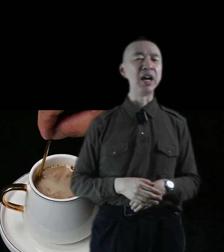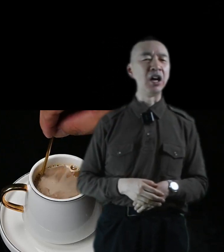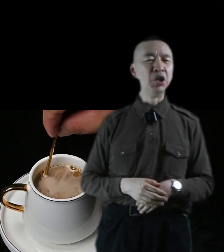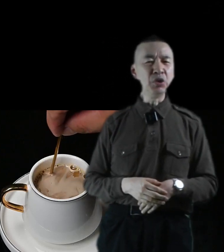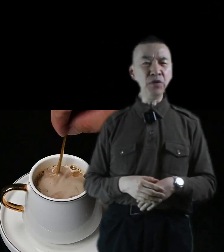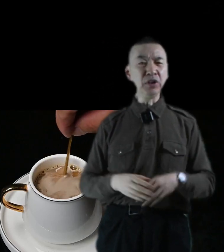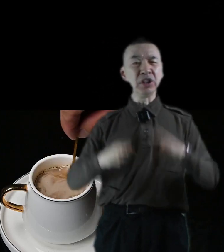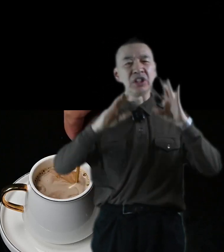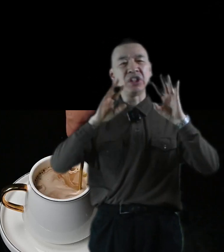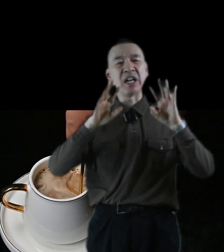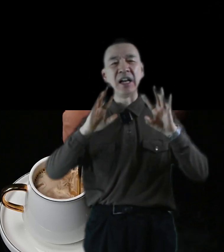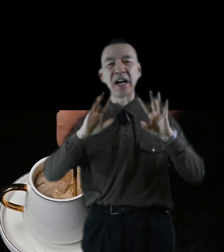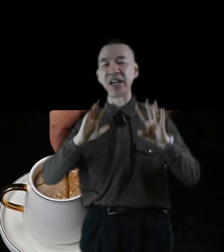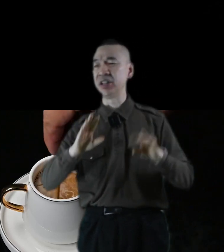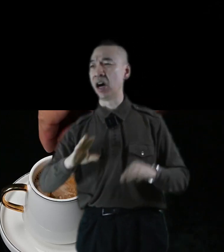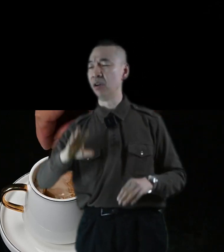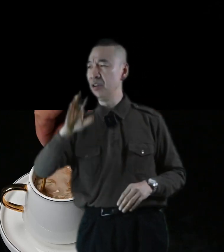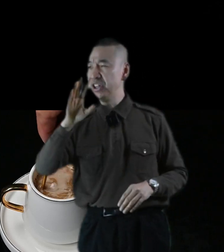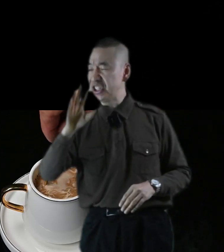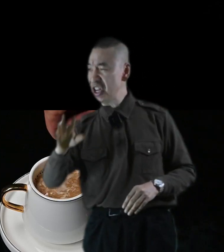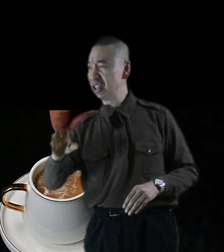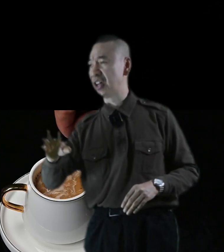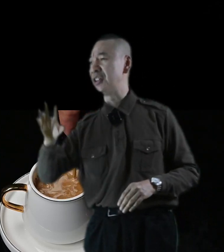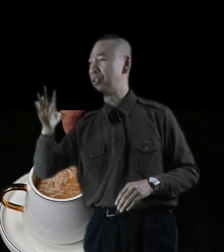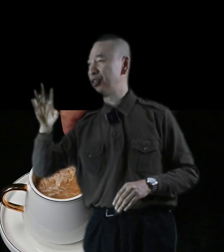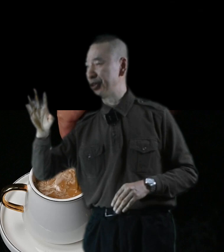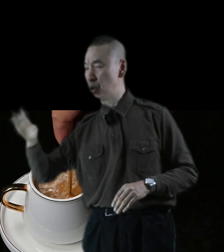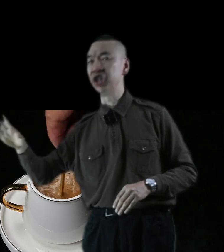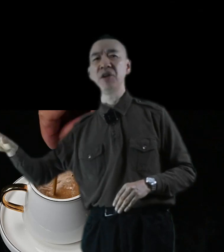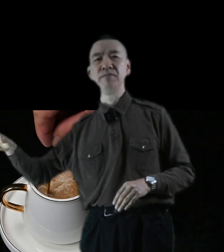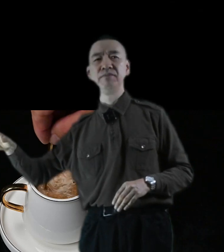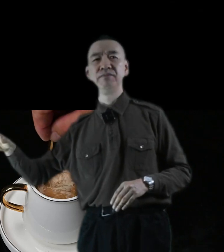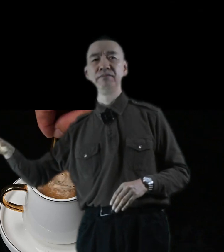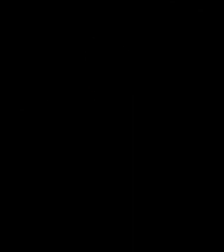啊宗富丽的此事啊还是要慎而又慎陈很那么